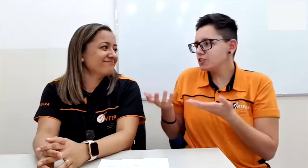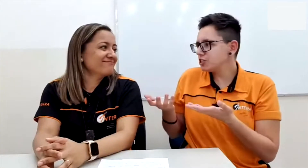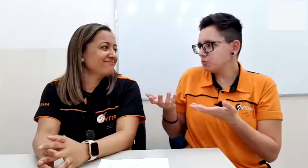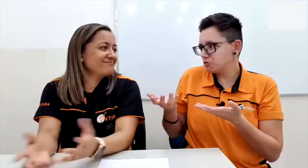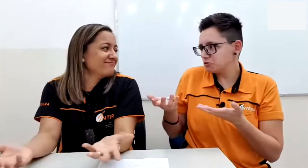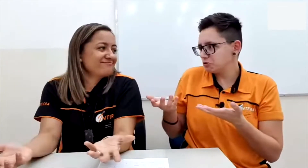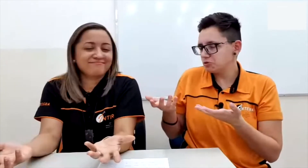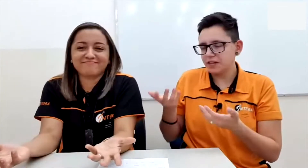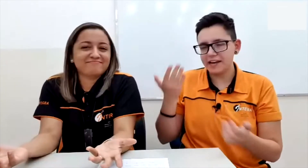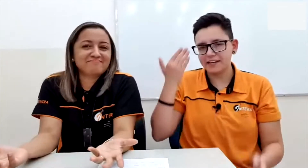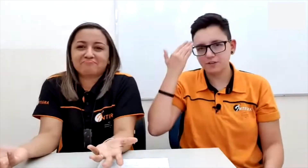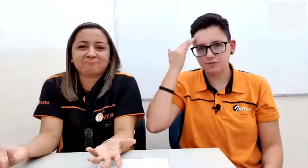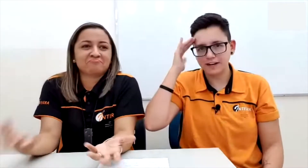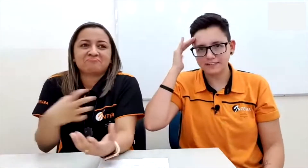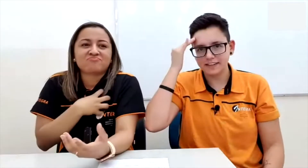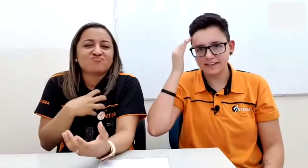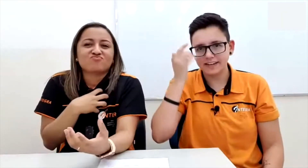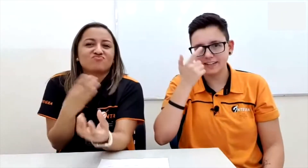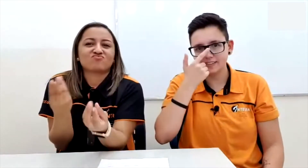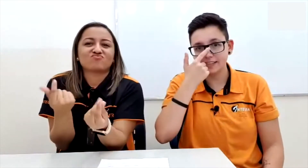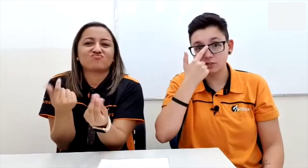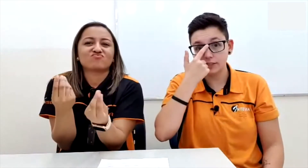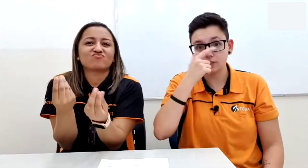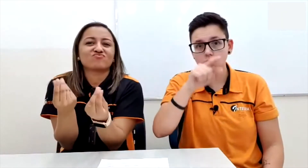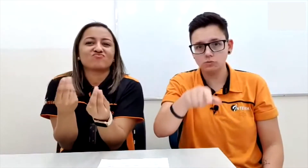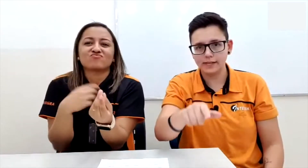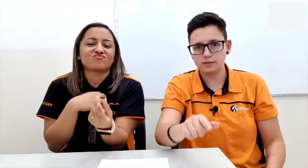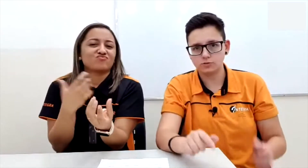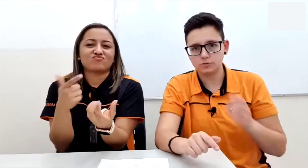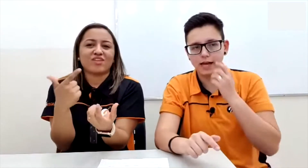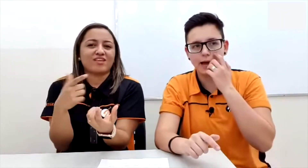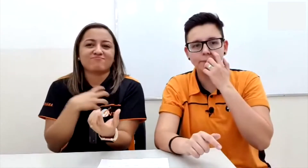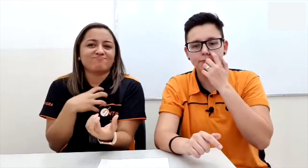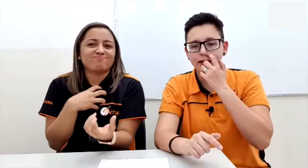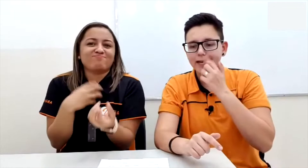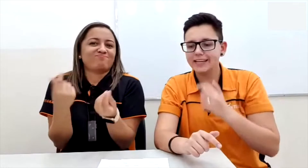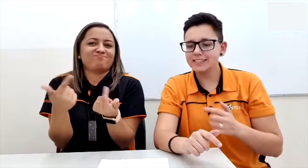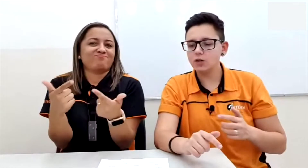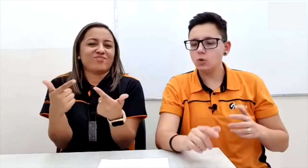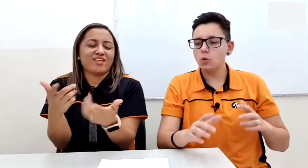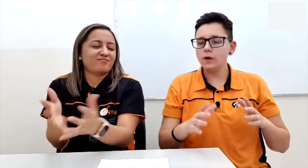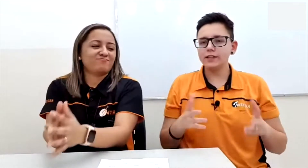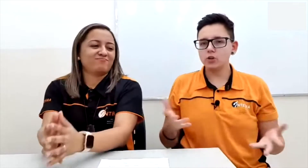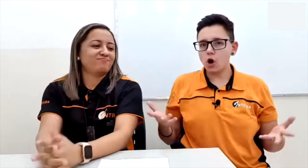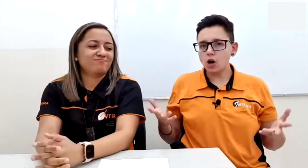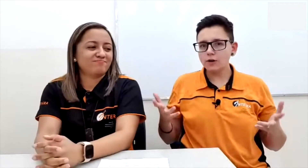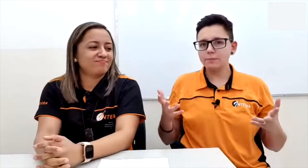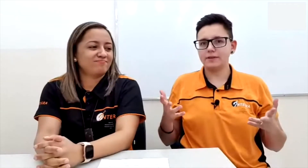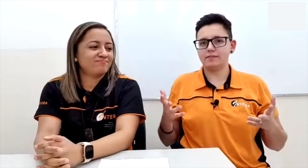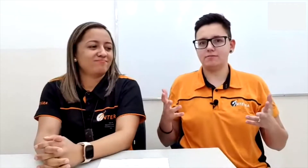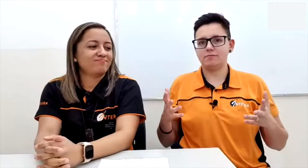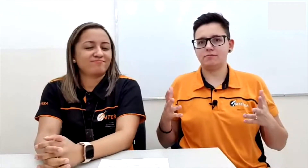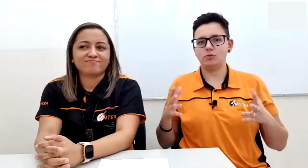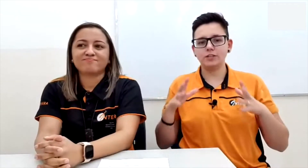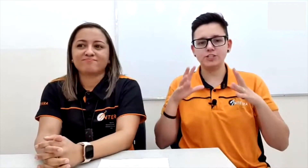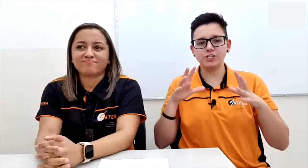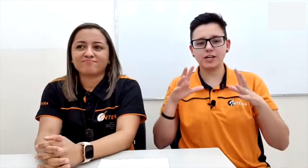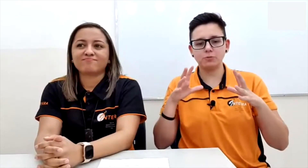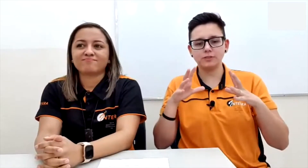sentido para o surdo, né? Ele não vai entender dentro desse contexto, tá? Então, o enorme, quando a gente quer mostrar